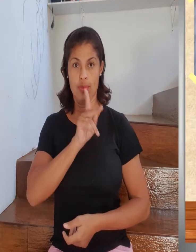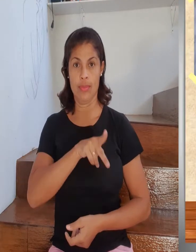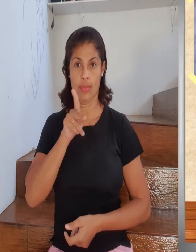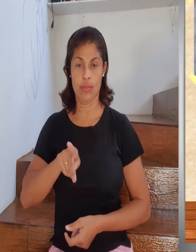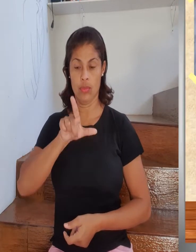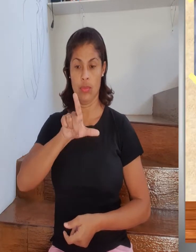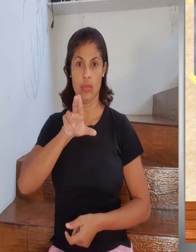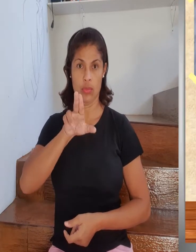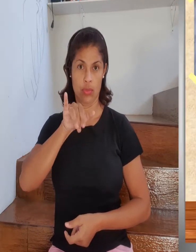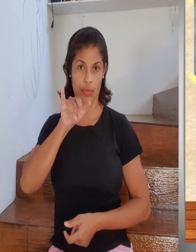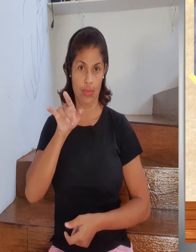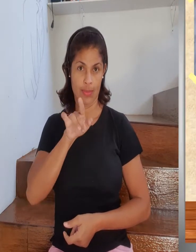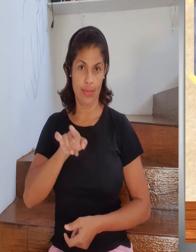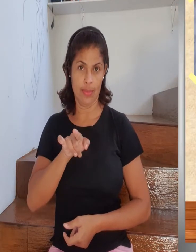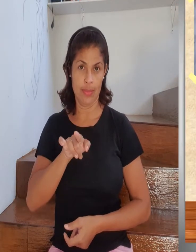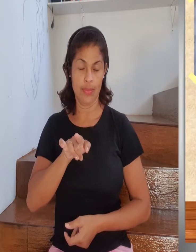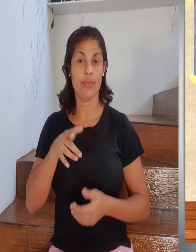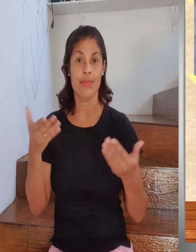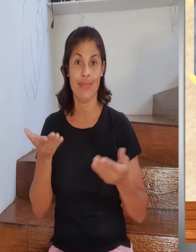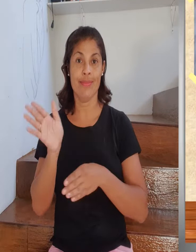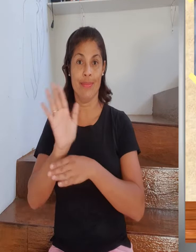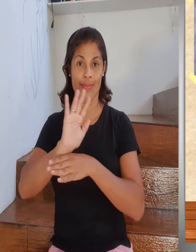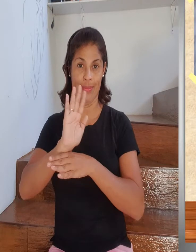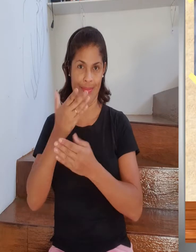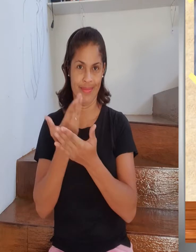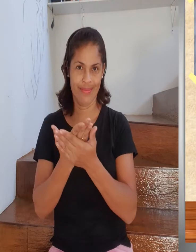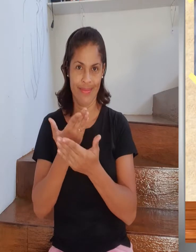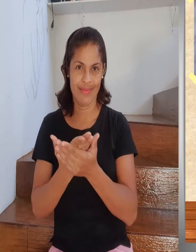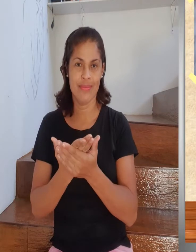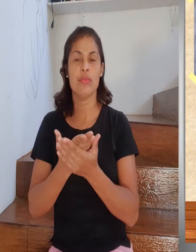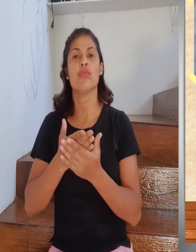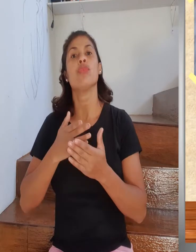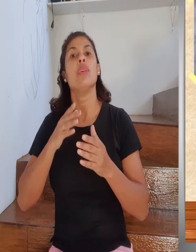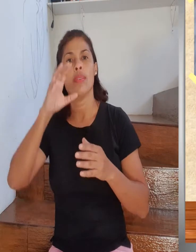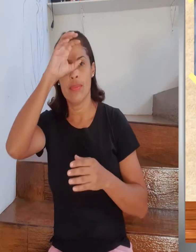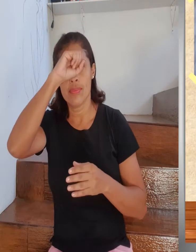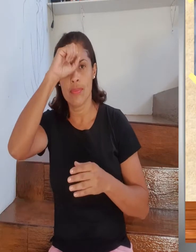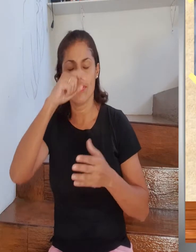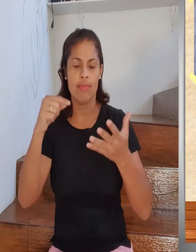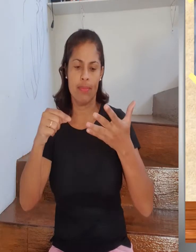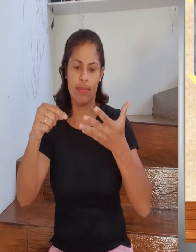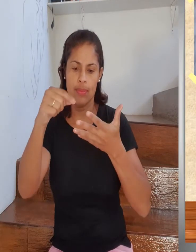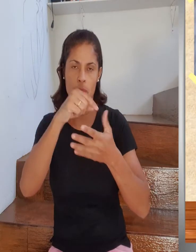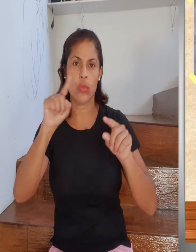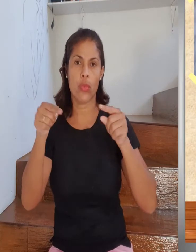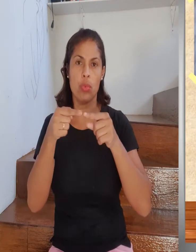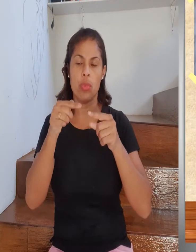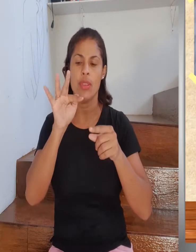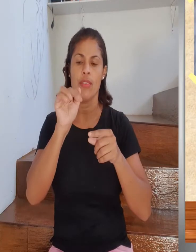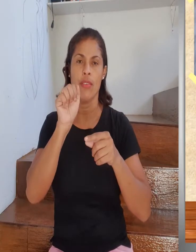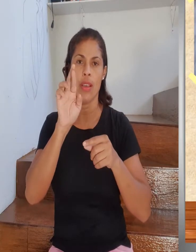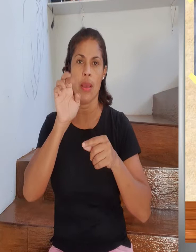Eu sou o professor Luiz Amarante e na nossa videoaula de hoje nós vamos estudar os fundamentos